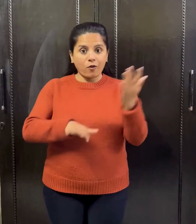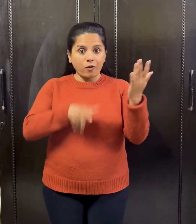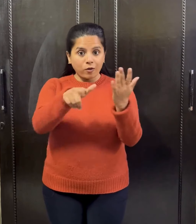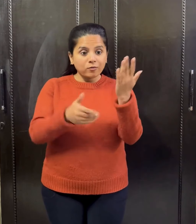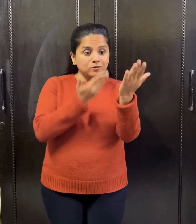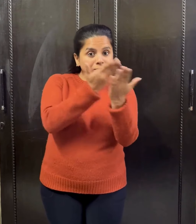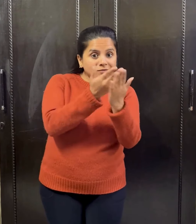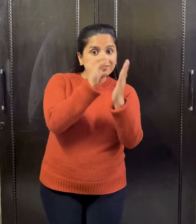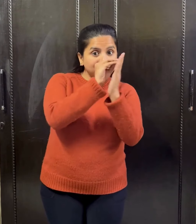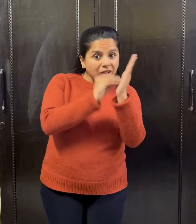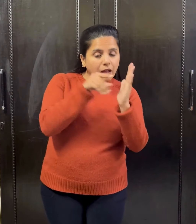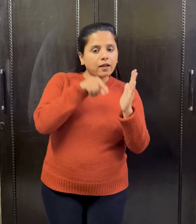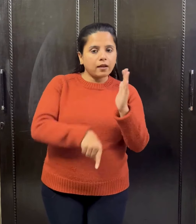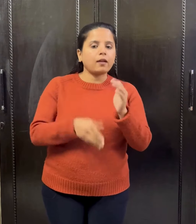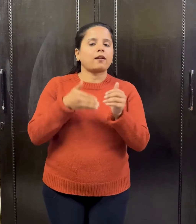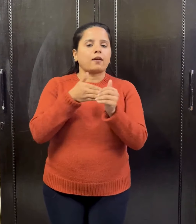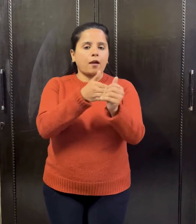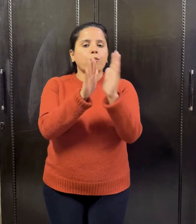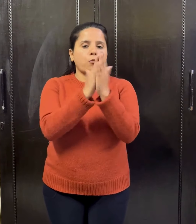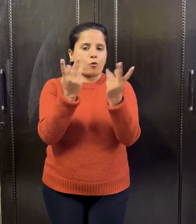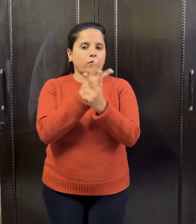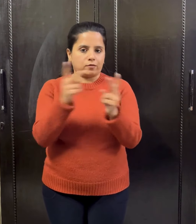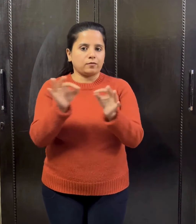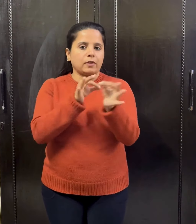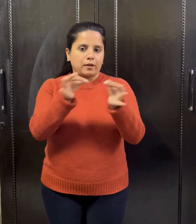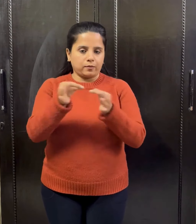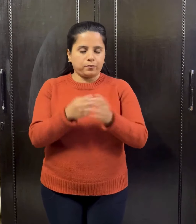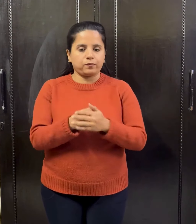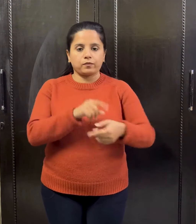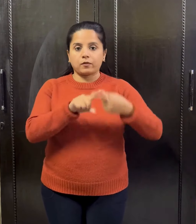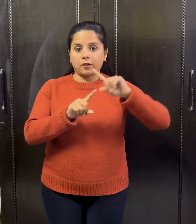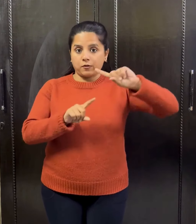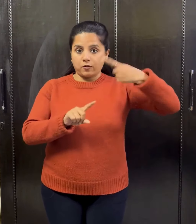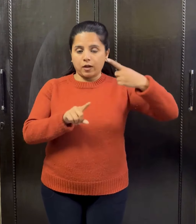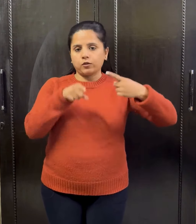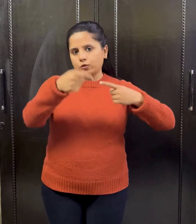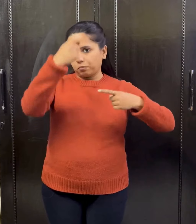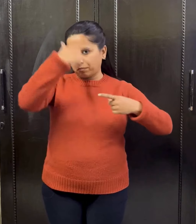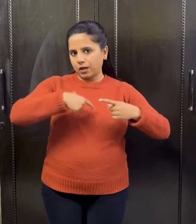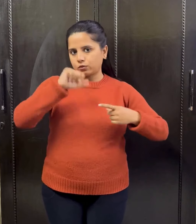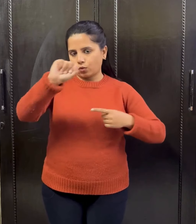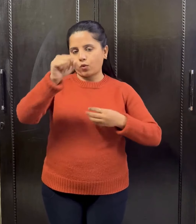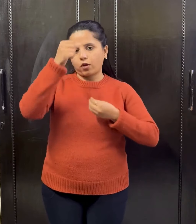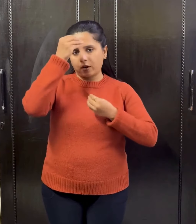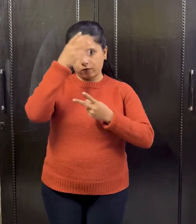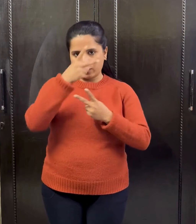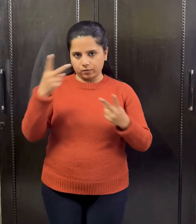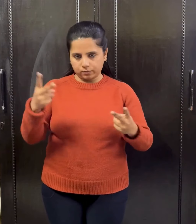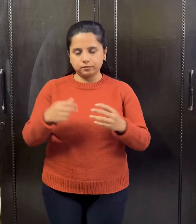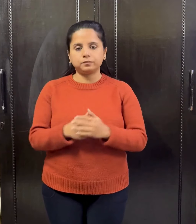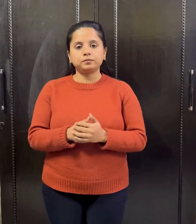पहला है पर्सनल इंफॉर्मेशन। जिसमें सबसे